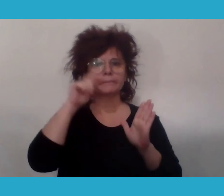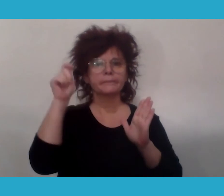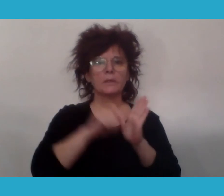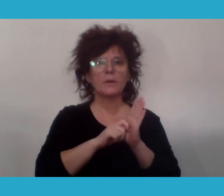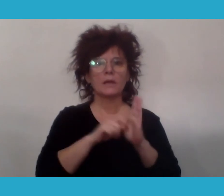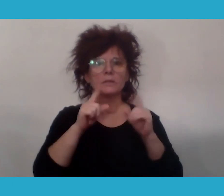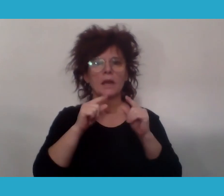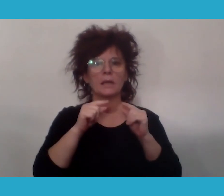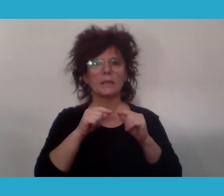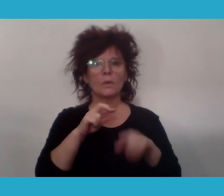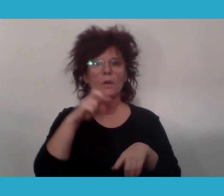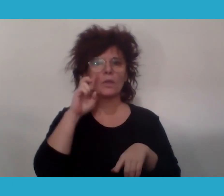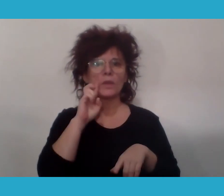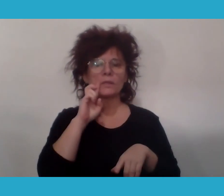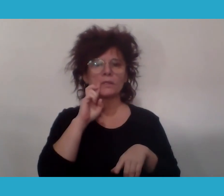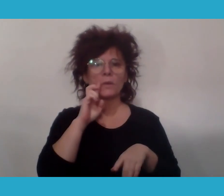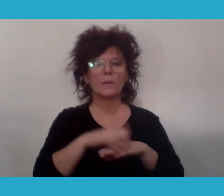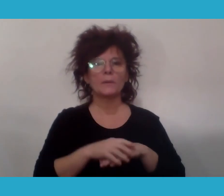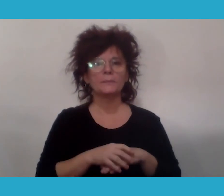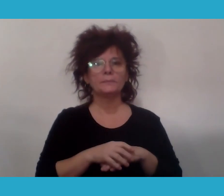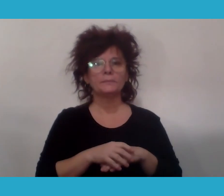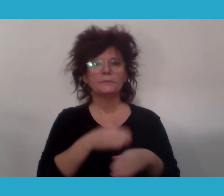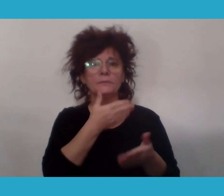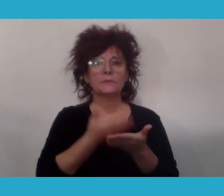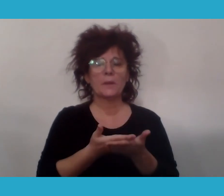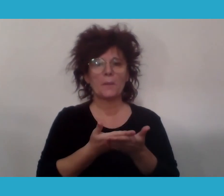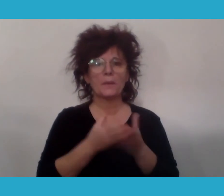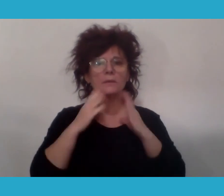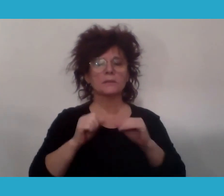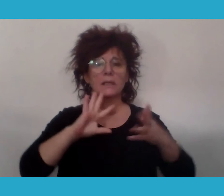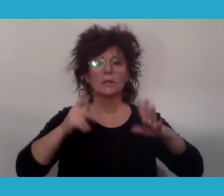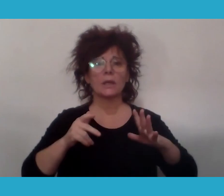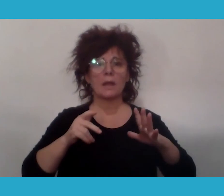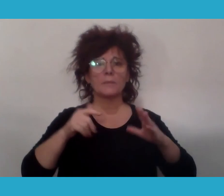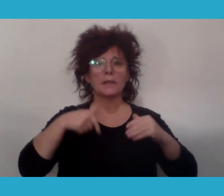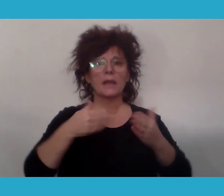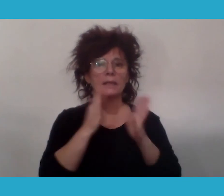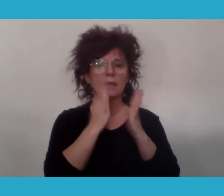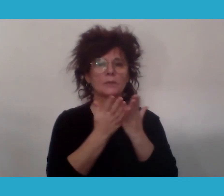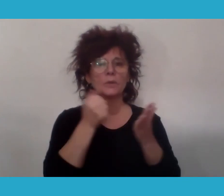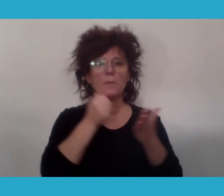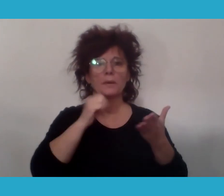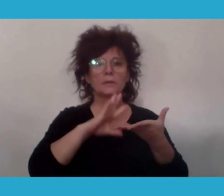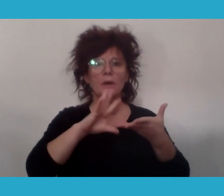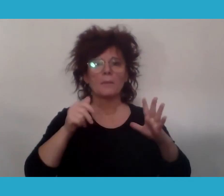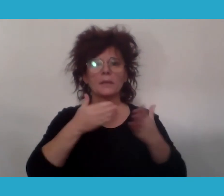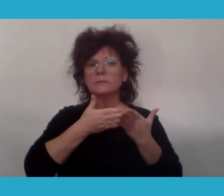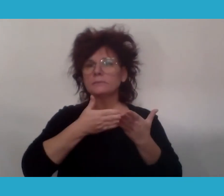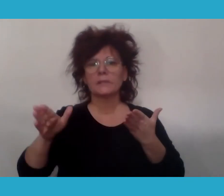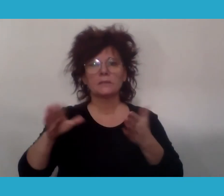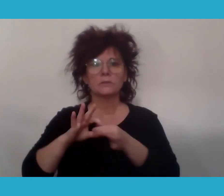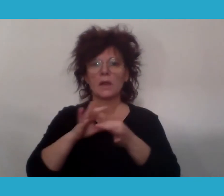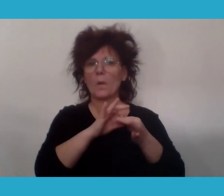violación del artículo 19 de la Ley General del Ambiente y el Acuerdo de Escazú. Solicita asimismo al Secretario de Ambiente proceda a rechazar el estudio de impacto ambiental